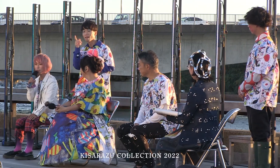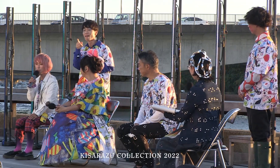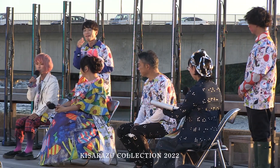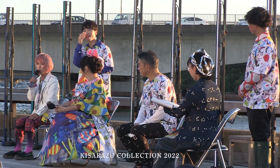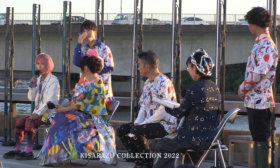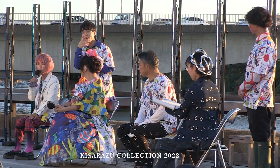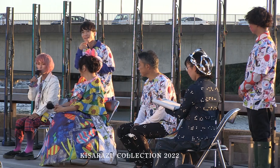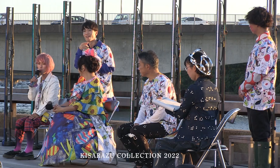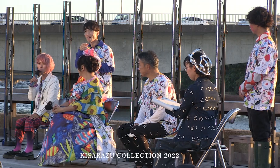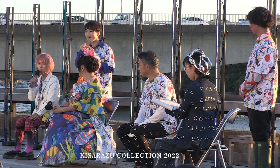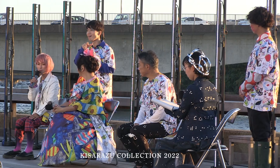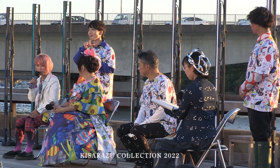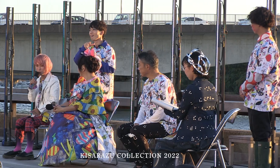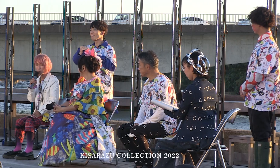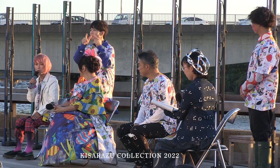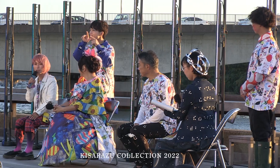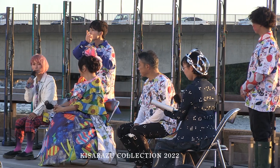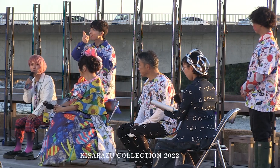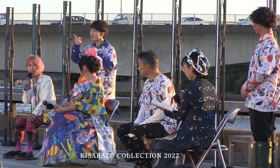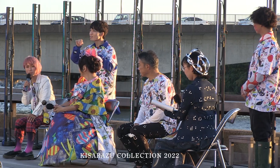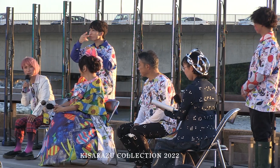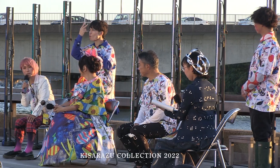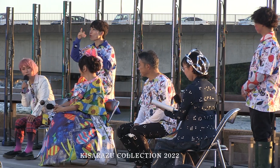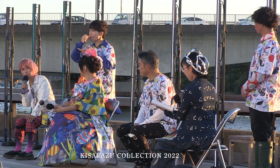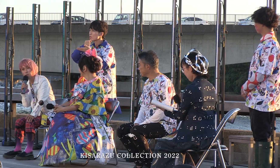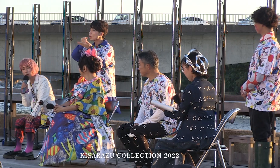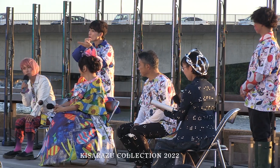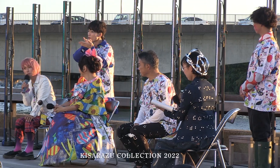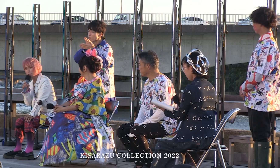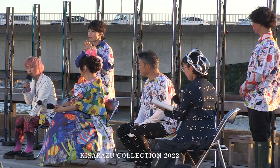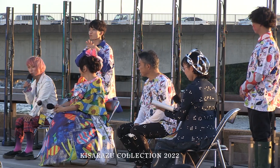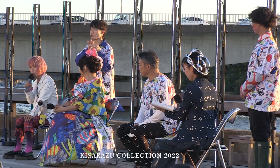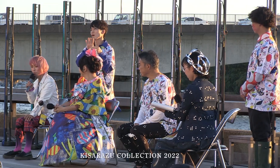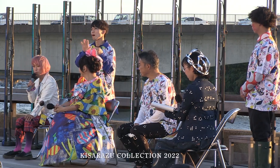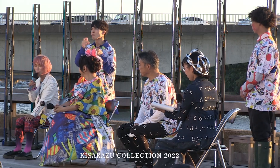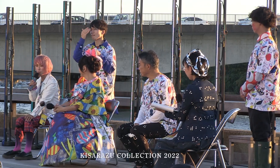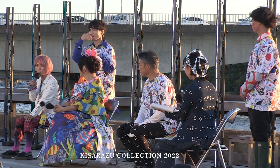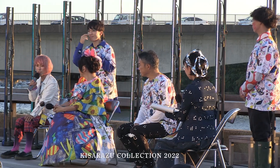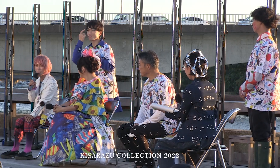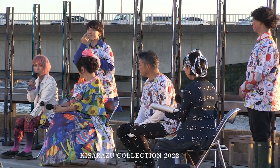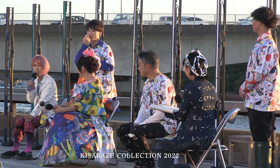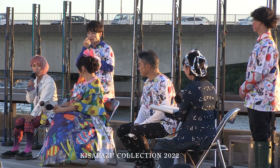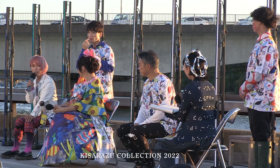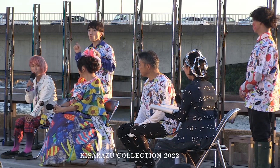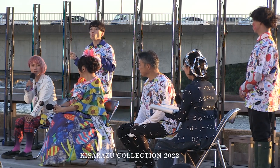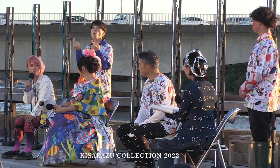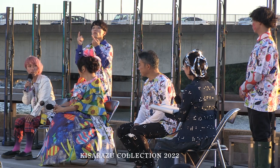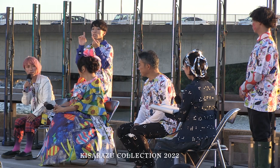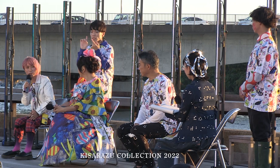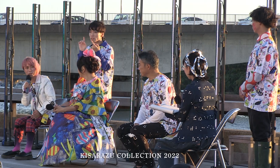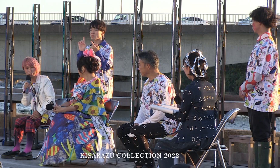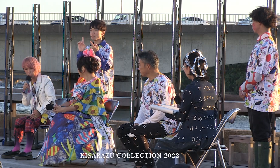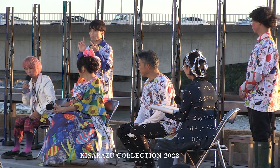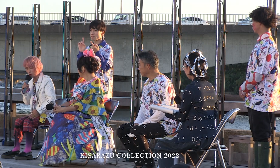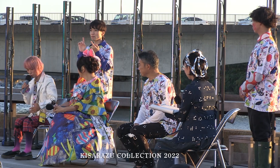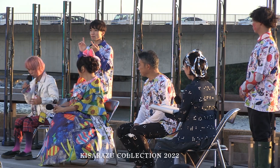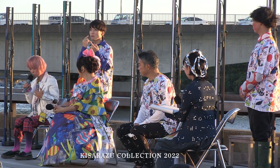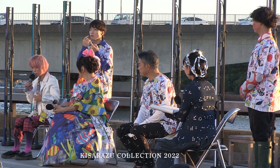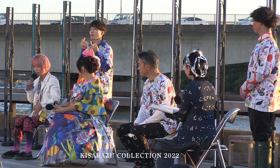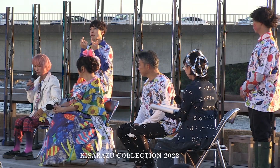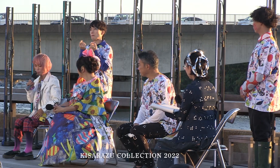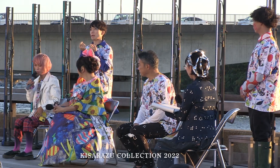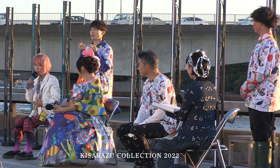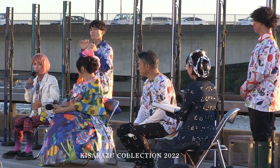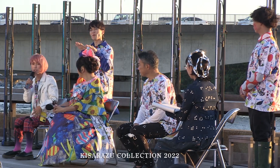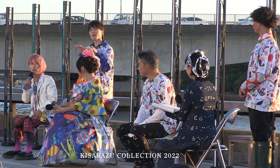やはり木更津高校というご縁でこうやってつながることもあるんだなと思ったのと同時に、やはり私ちょっと